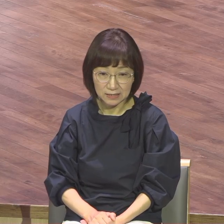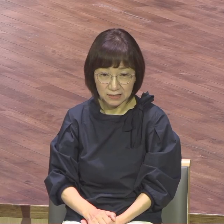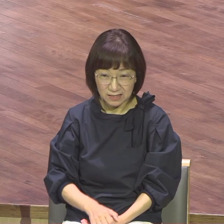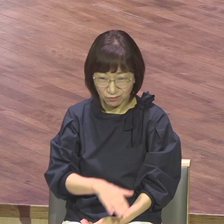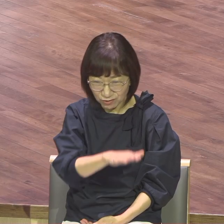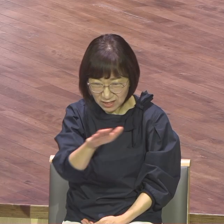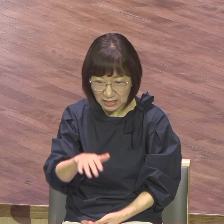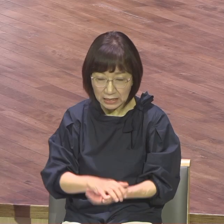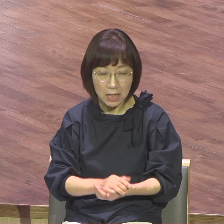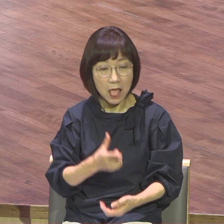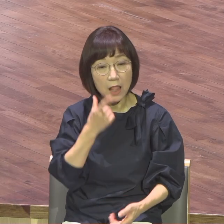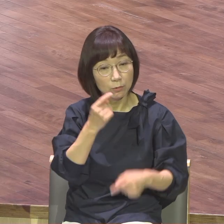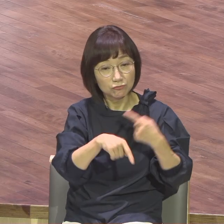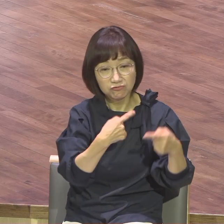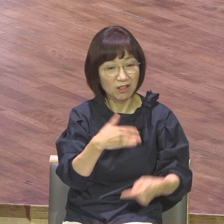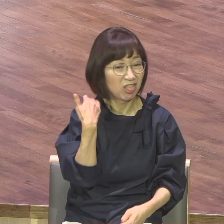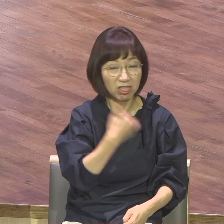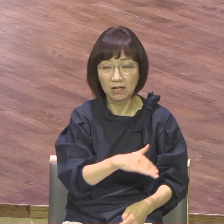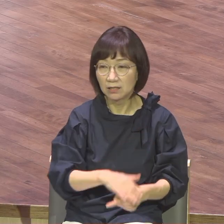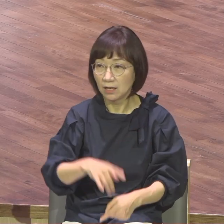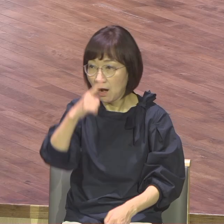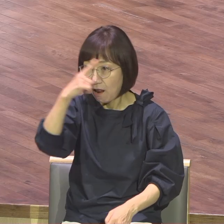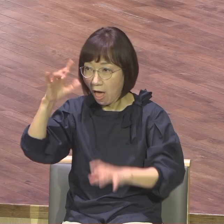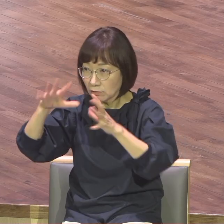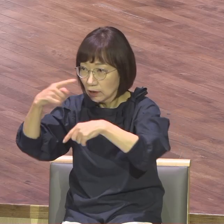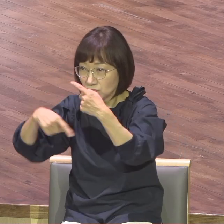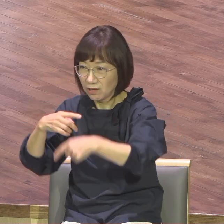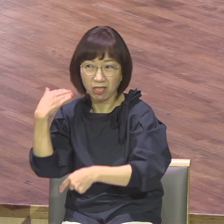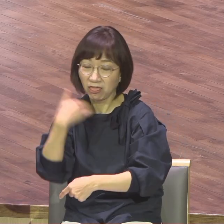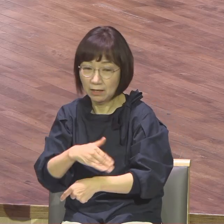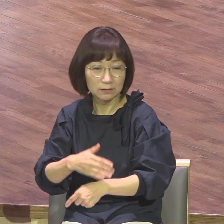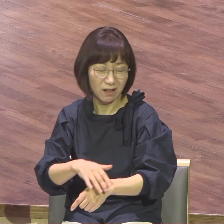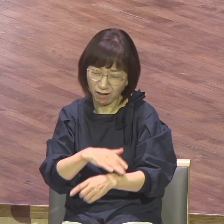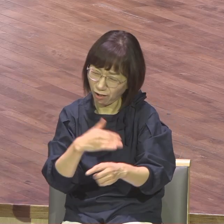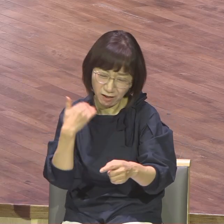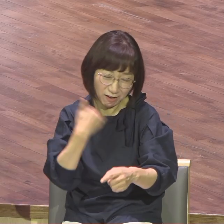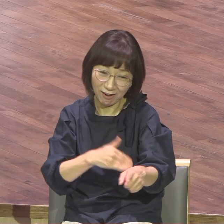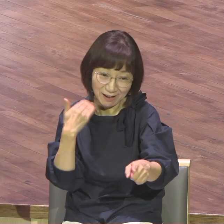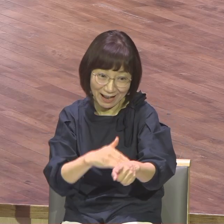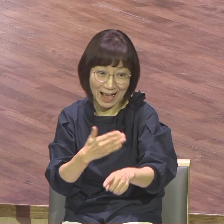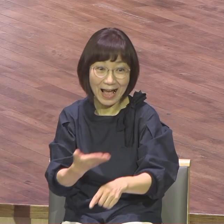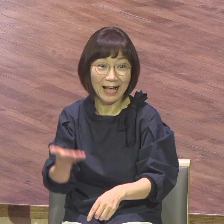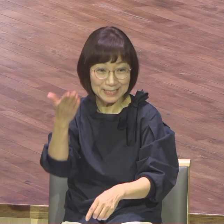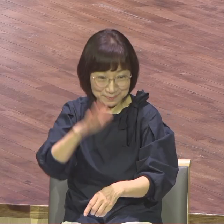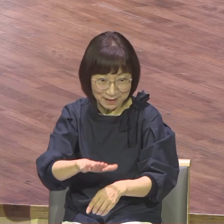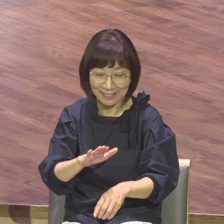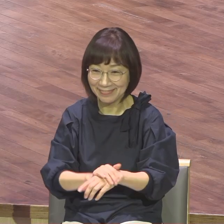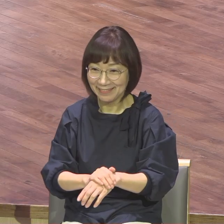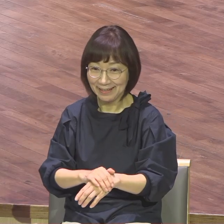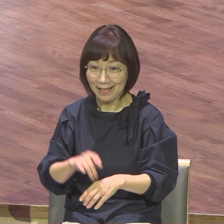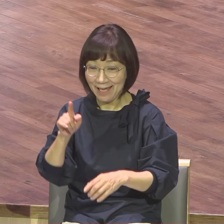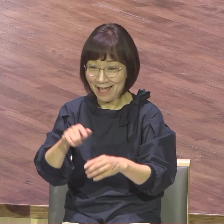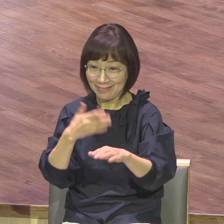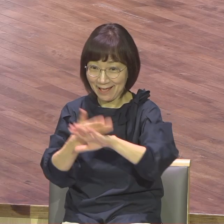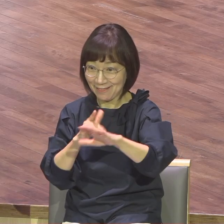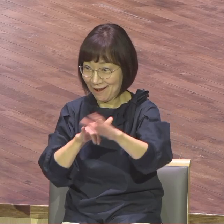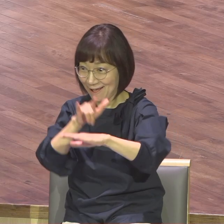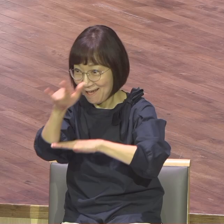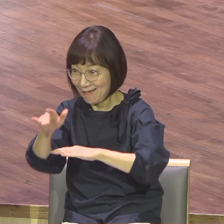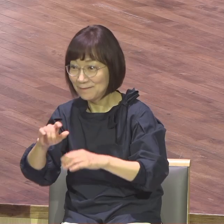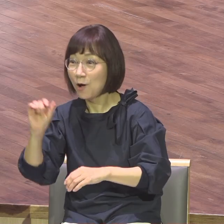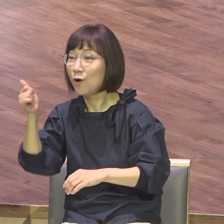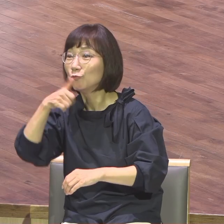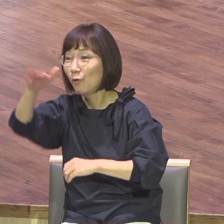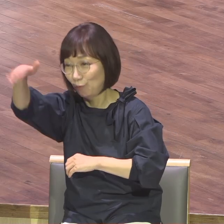못해. 근데 하나님께서 그 믿음 보시고 다 하게 해주셔. 통역자들 다 있어. 자, 19절에